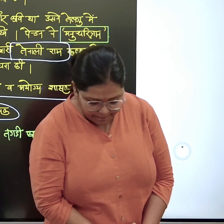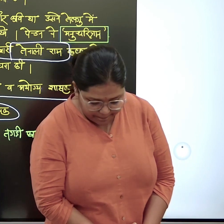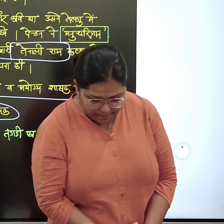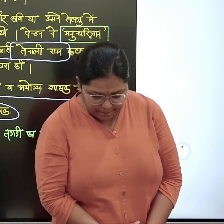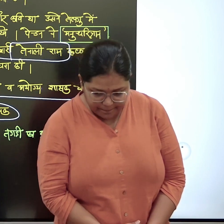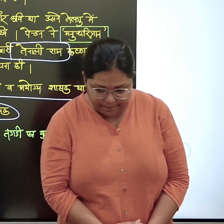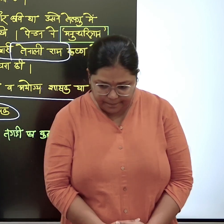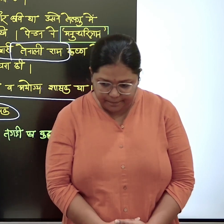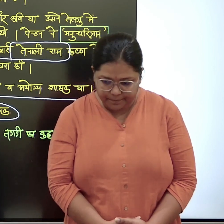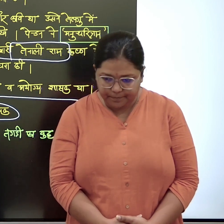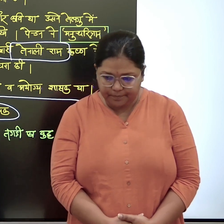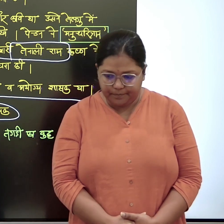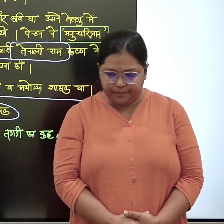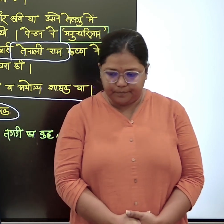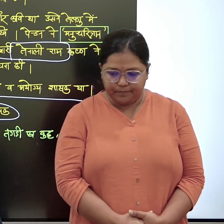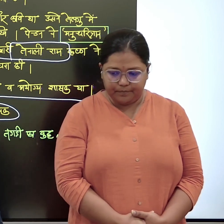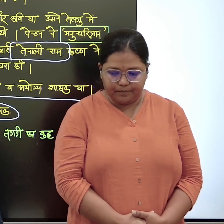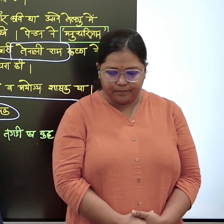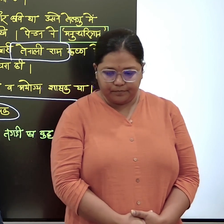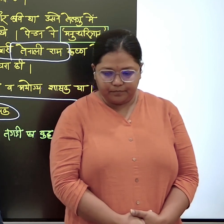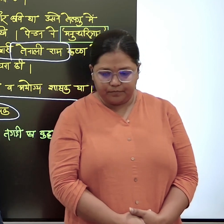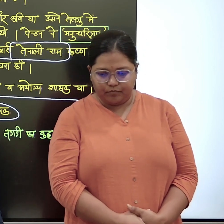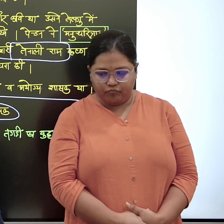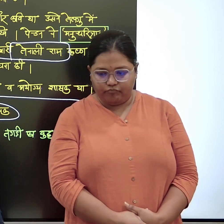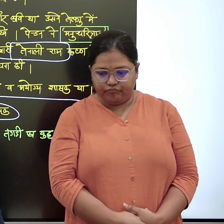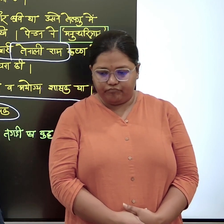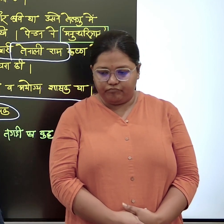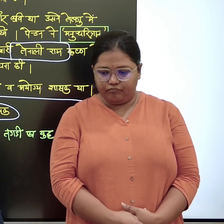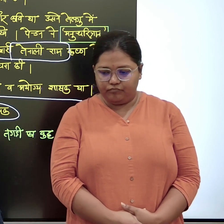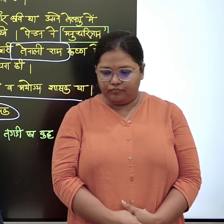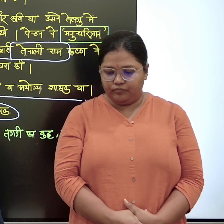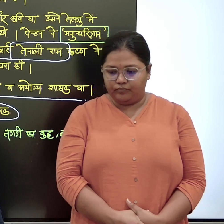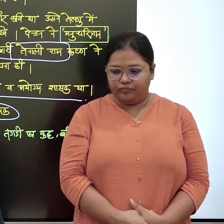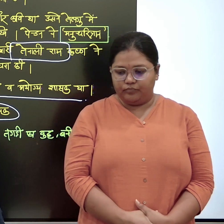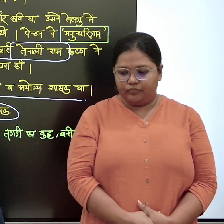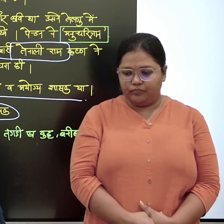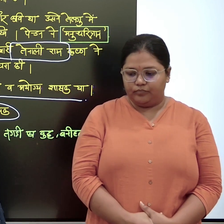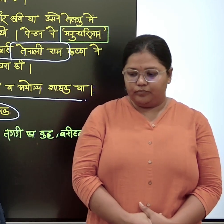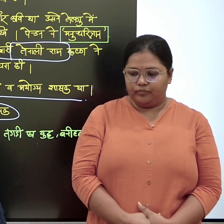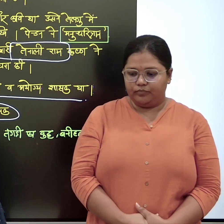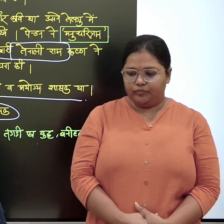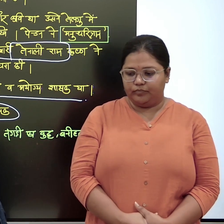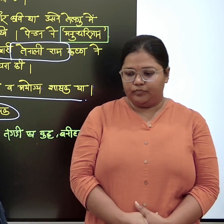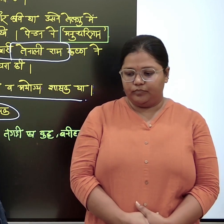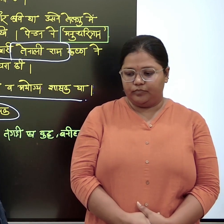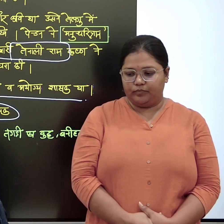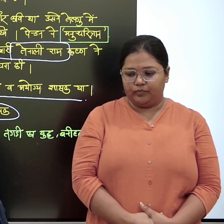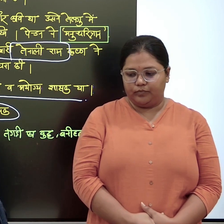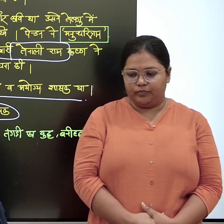सदाशिव अंतिम शासक, ठीक है।